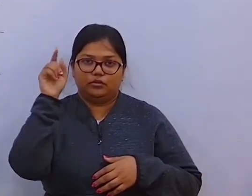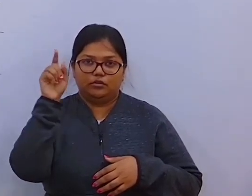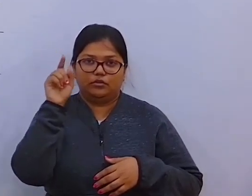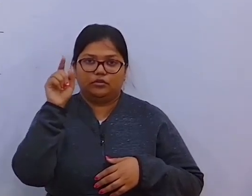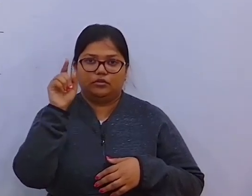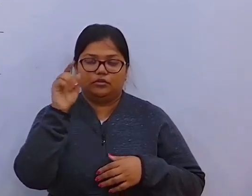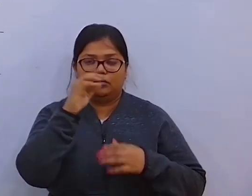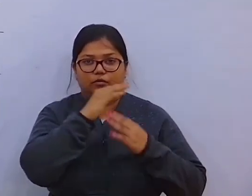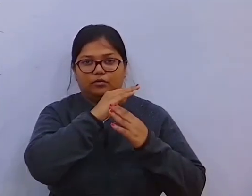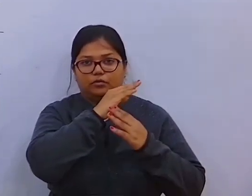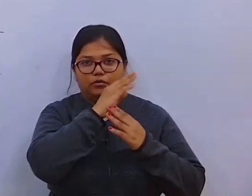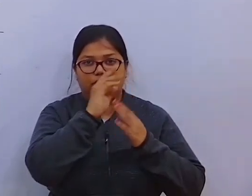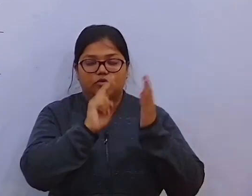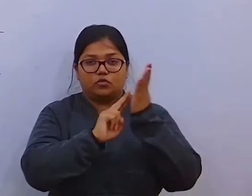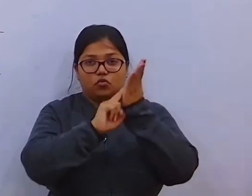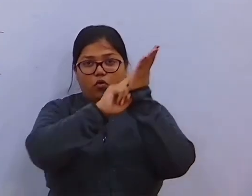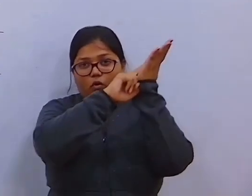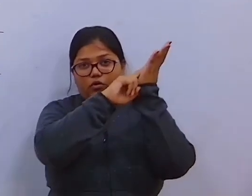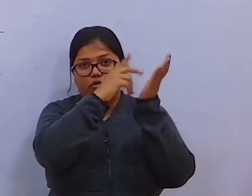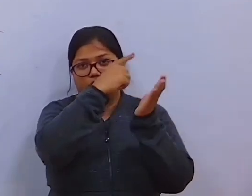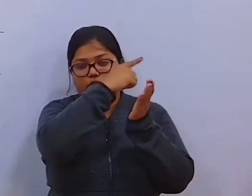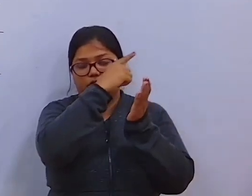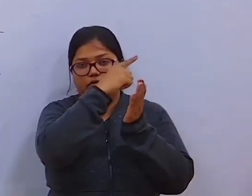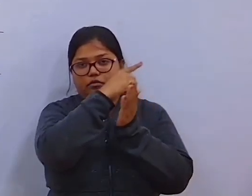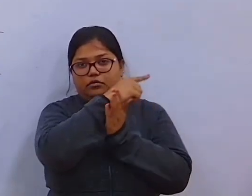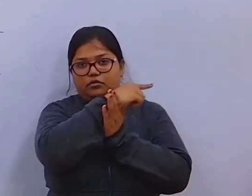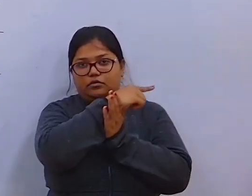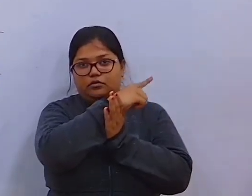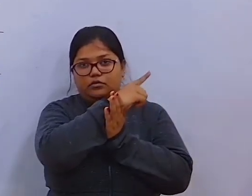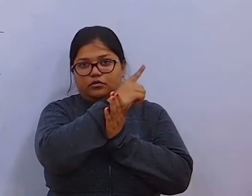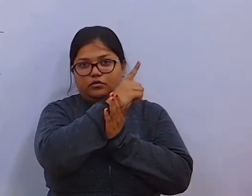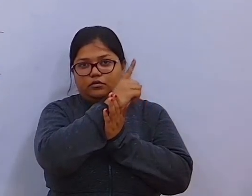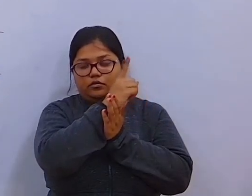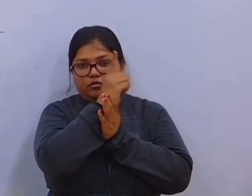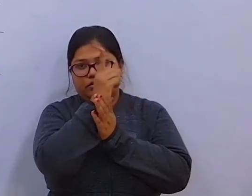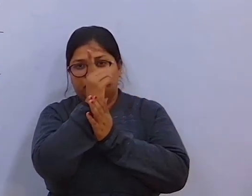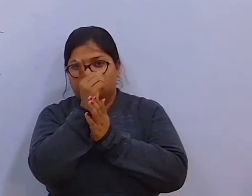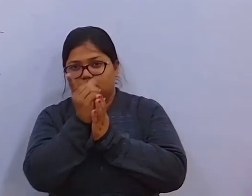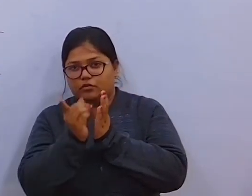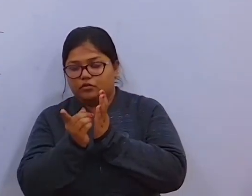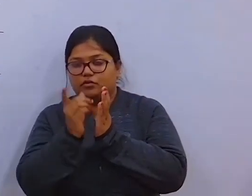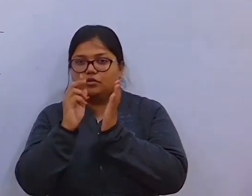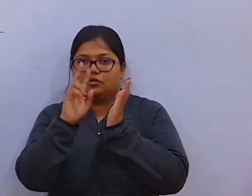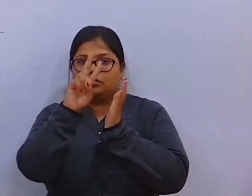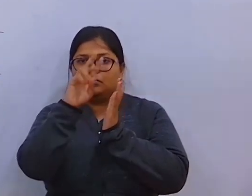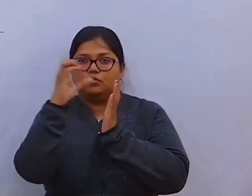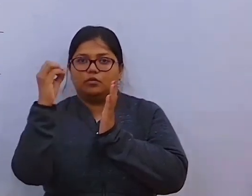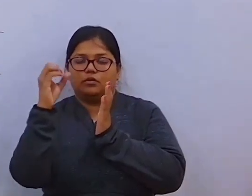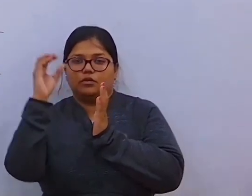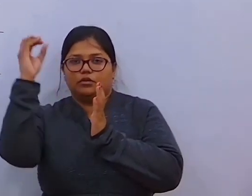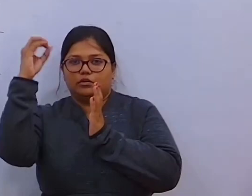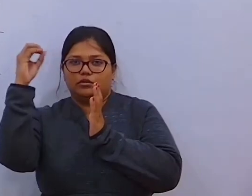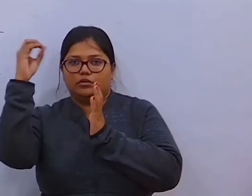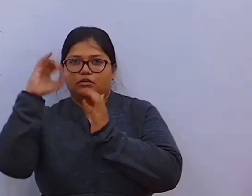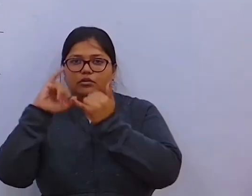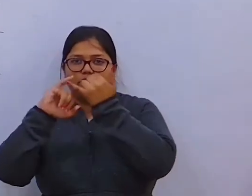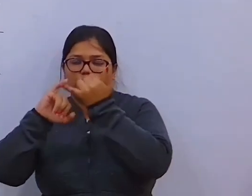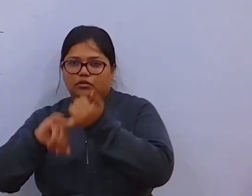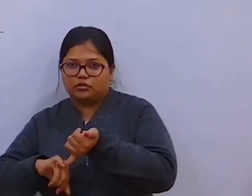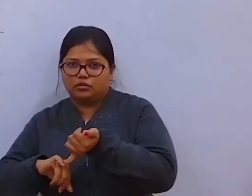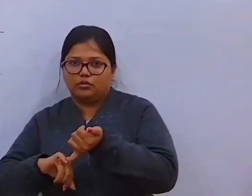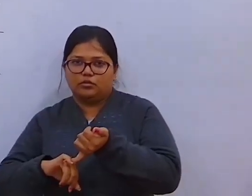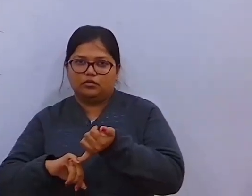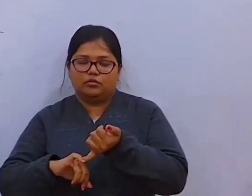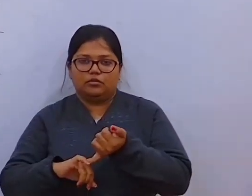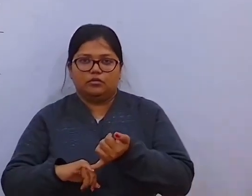पे आएगा, है ना। तो 20 डिग्री नॉर्थ से 20 डिग्री साउथ क्षेत्र में पाई जाती है। नॉर्थ